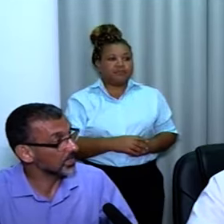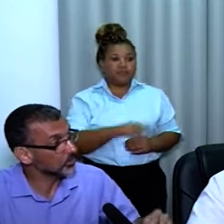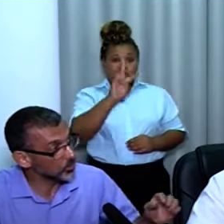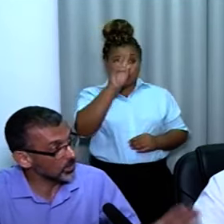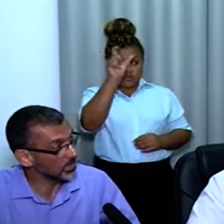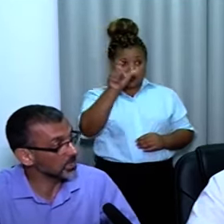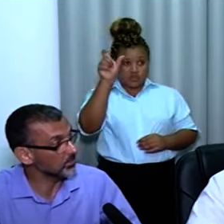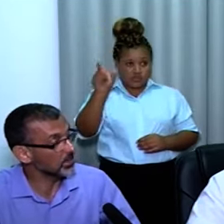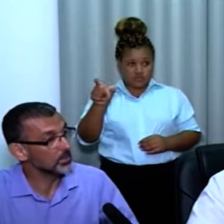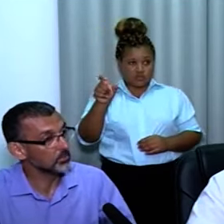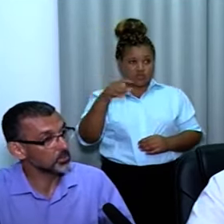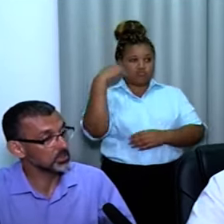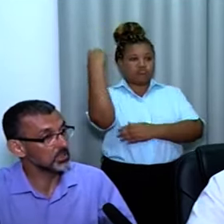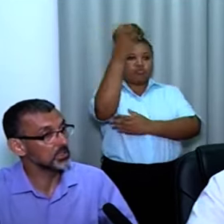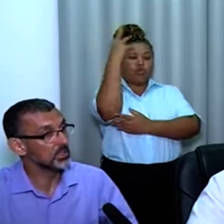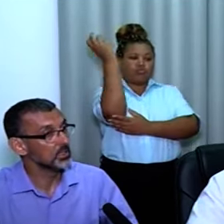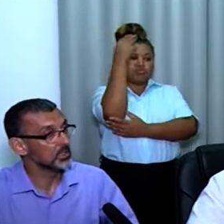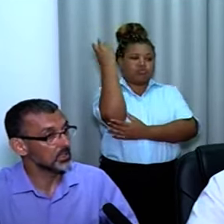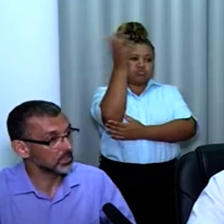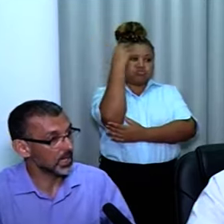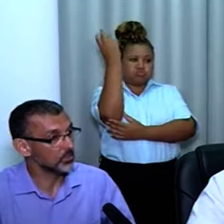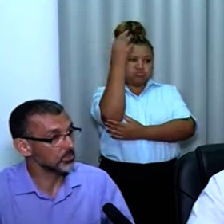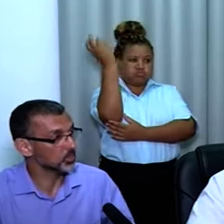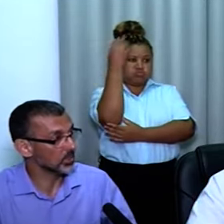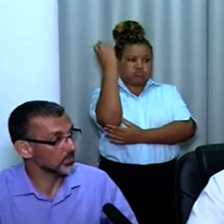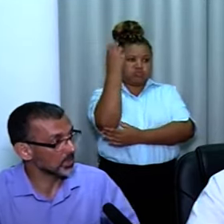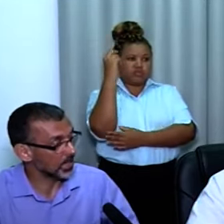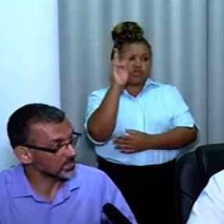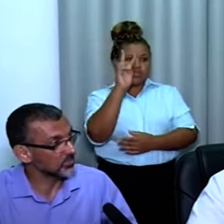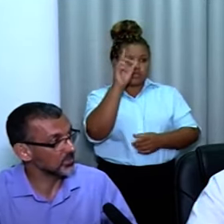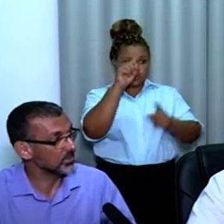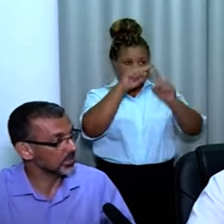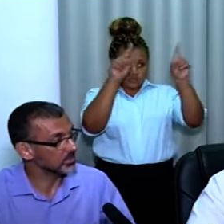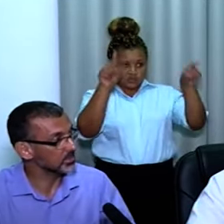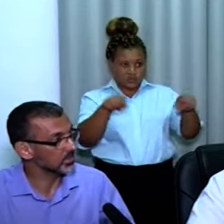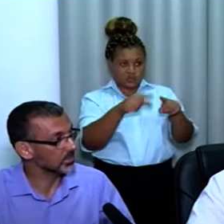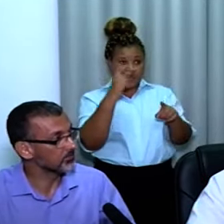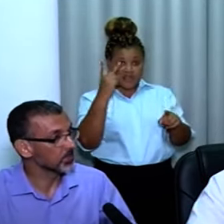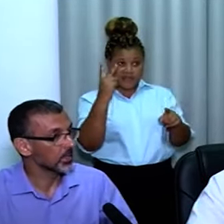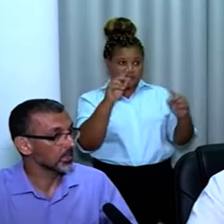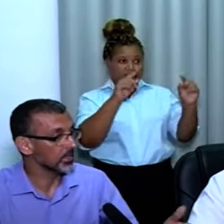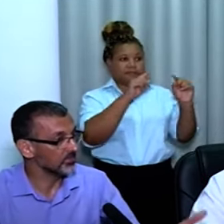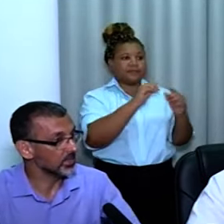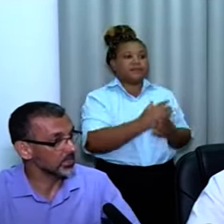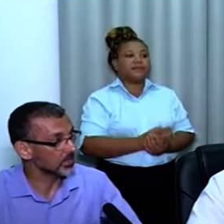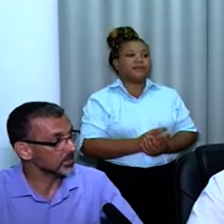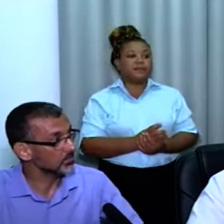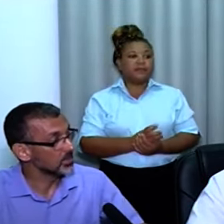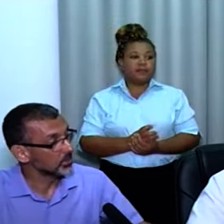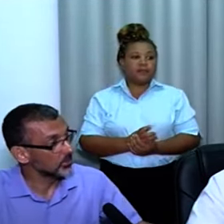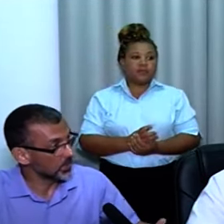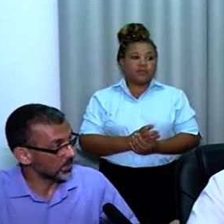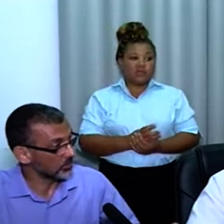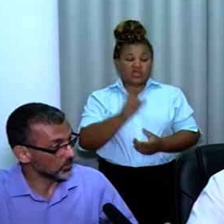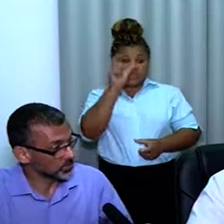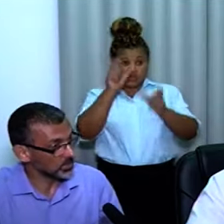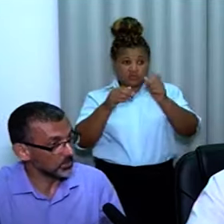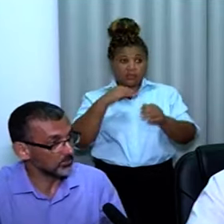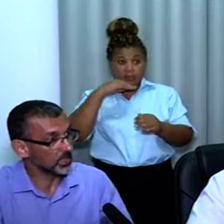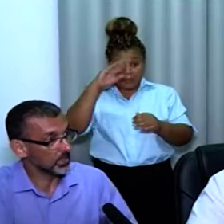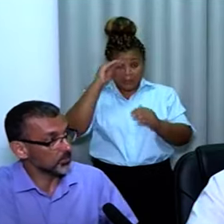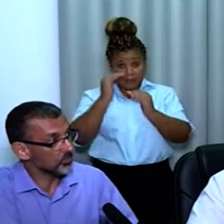ventilateurs et tout bon équipement pour si en cas nous besoin de bon cas civil et critique. Et il est vrai, nous pouvons